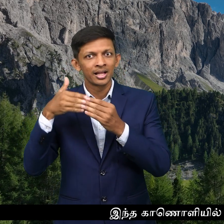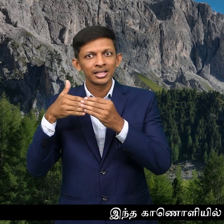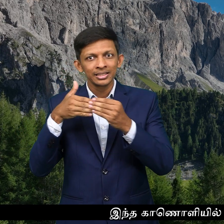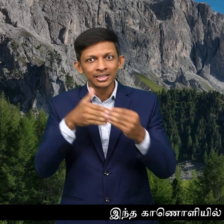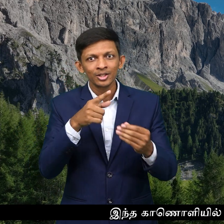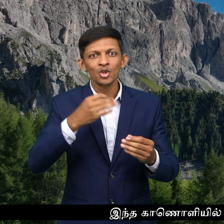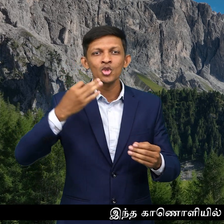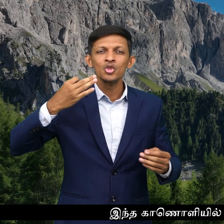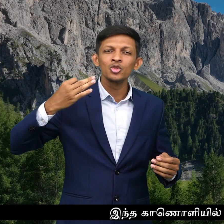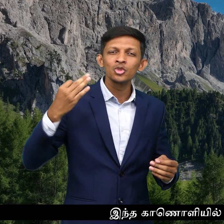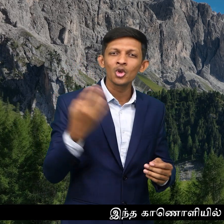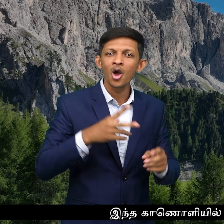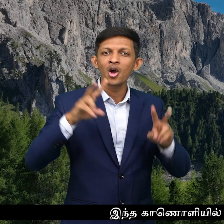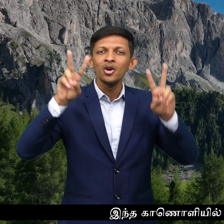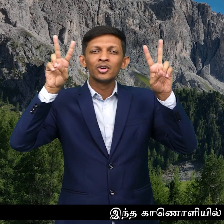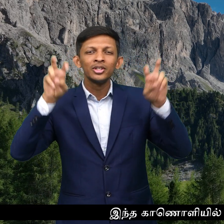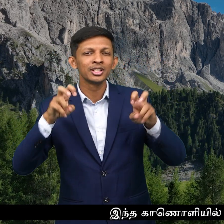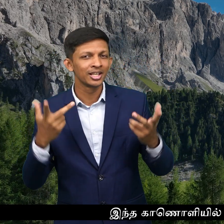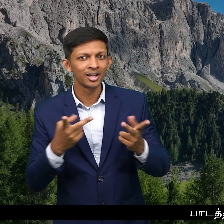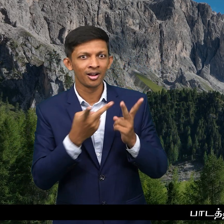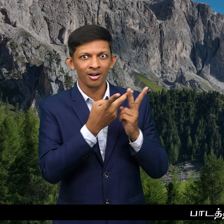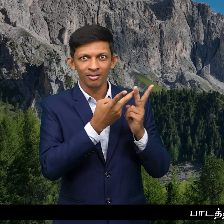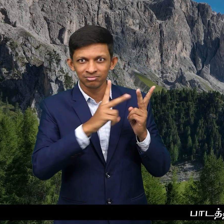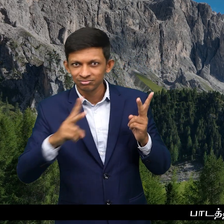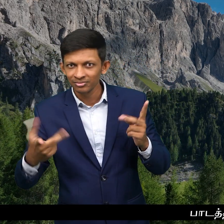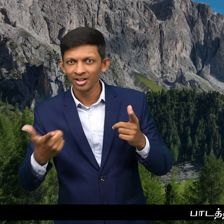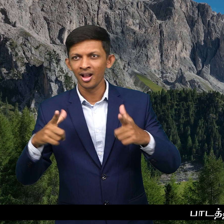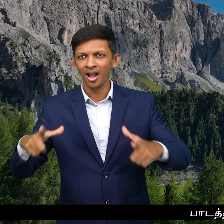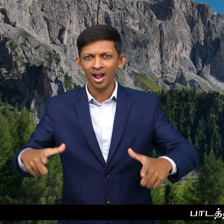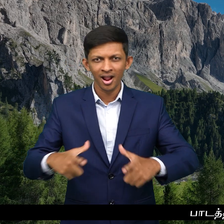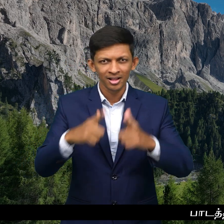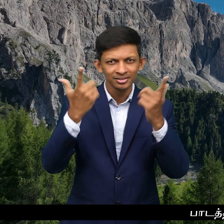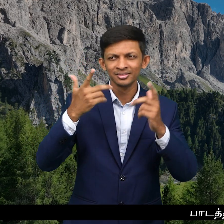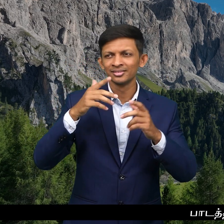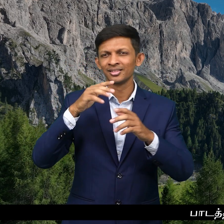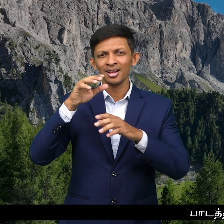இந்த காணொளியில் 6ஆம் வகுப்பு அறிவியல் பாடத்தில்